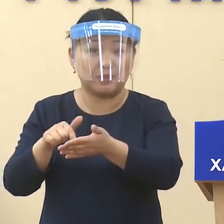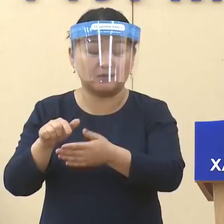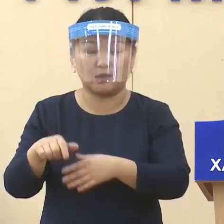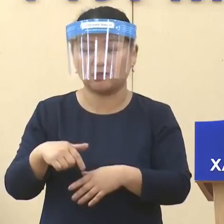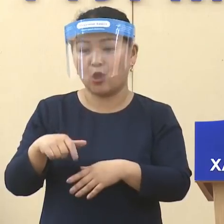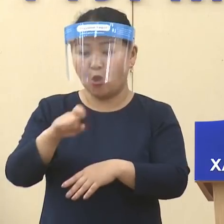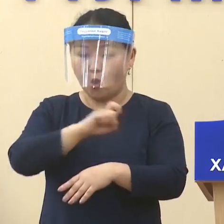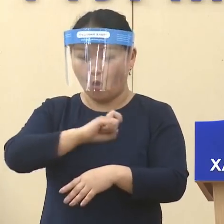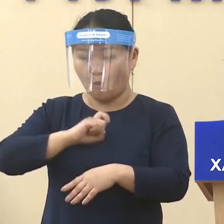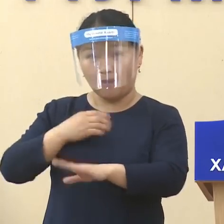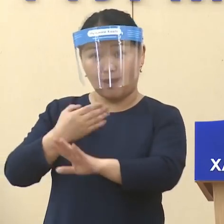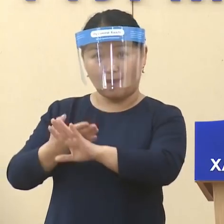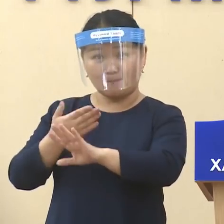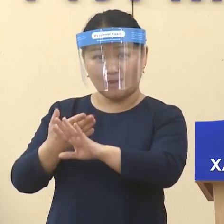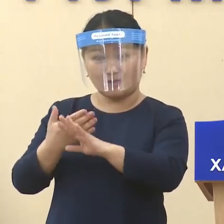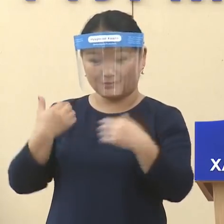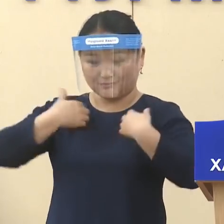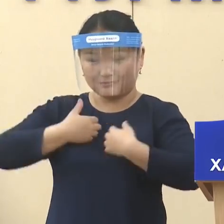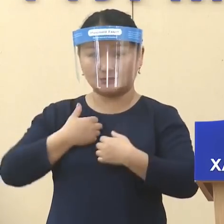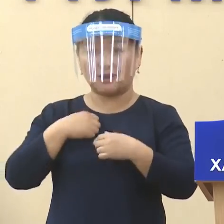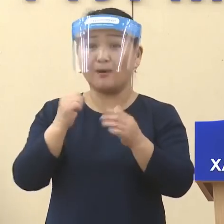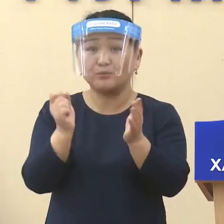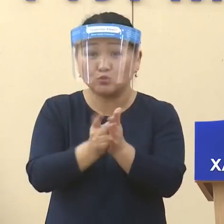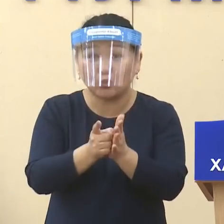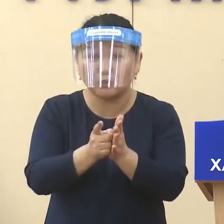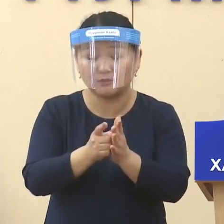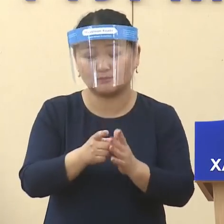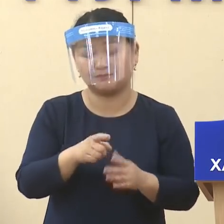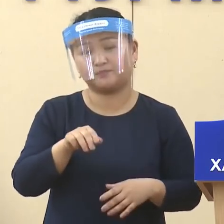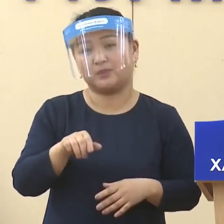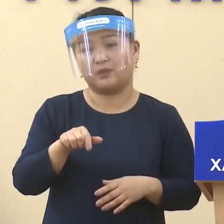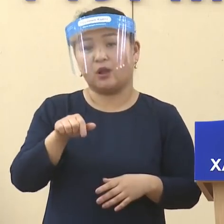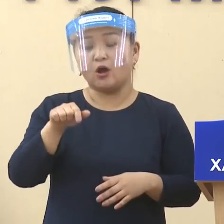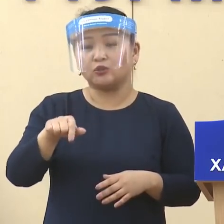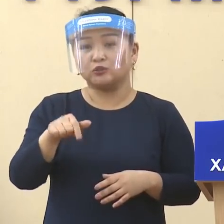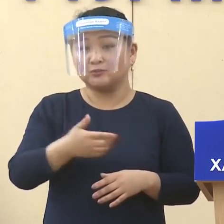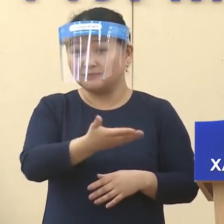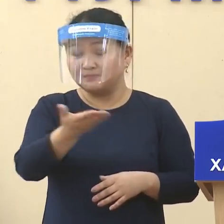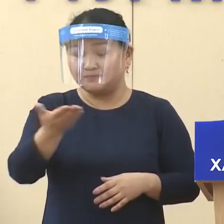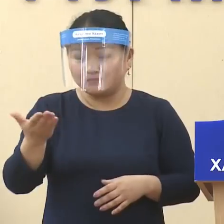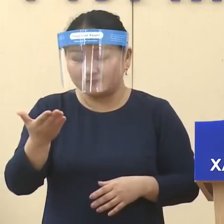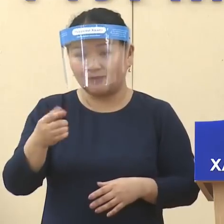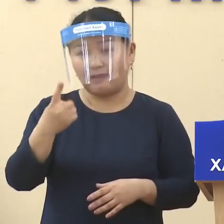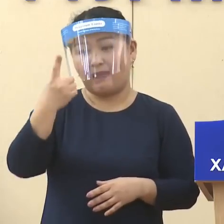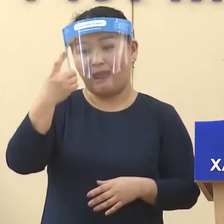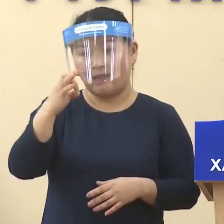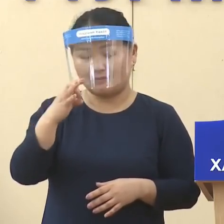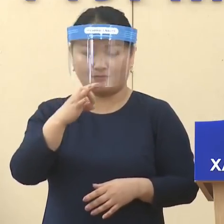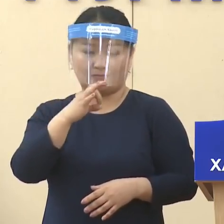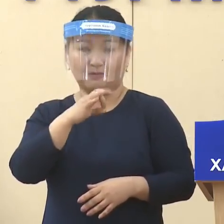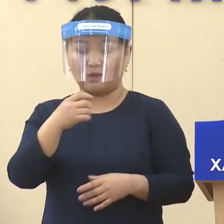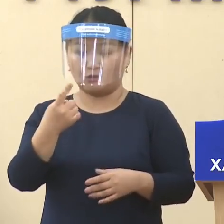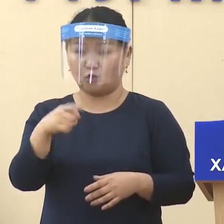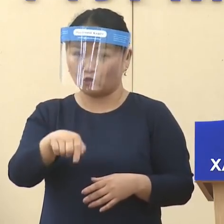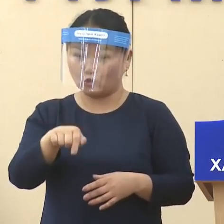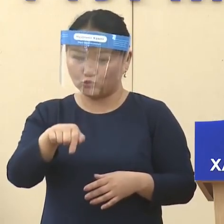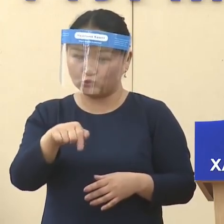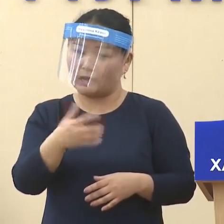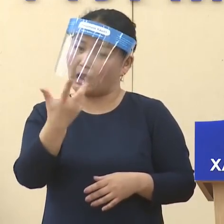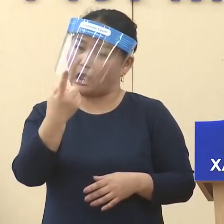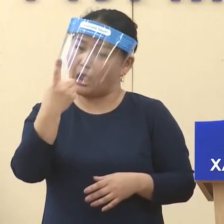хамгаалалт хэрэгсэл маш чухал шүү дээ тий. Тийм учраас одоо өнөөдөр чи та нар 10-ыг л хэрэглээрэй ч гэдэг юм уу өнөөдөр